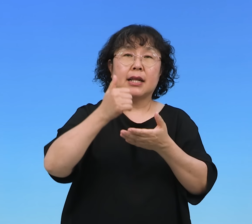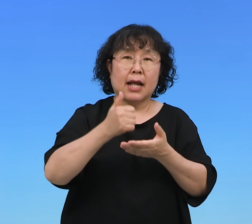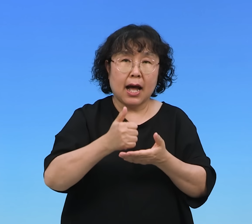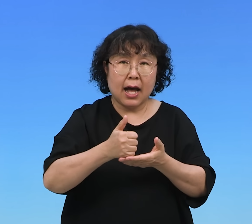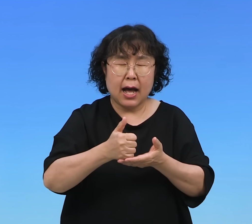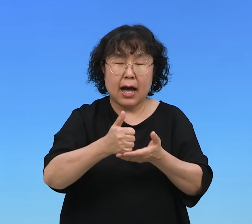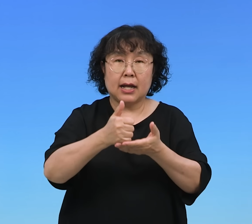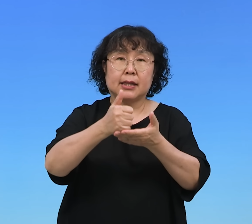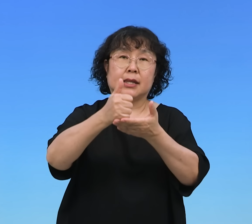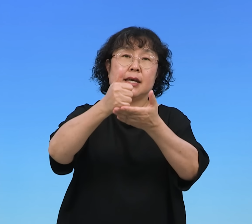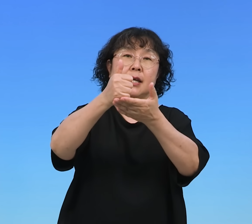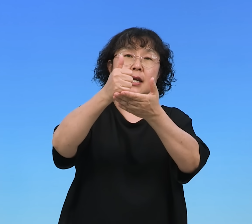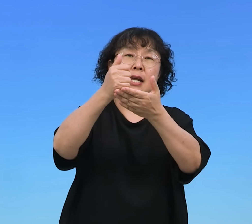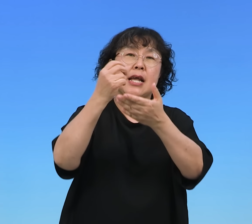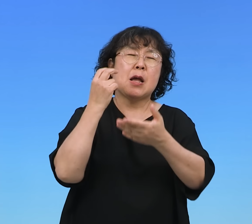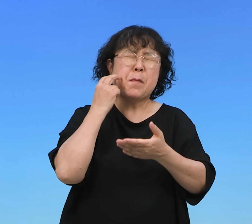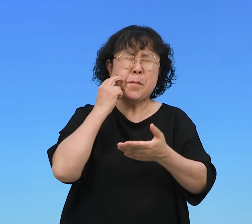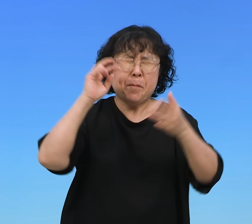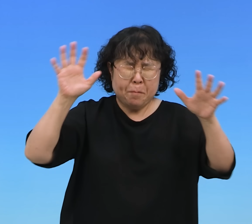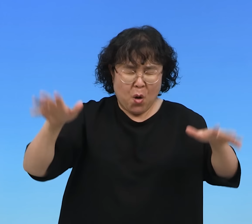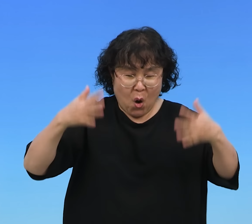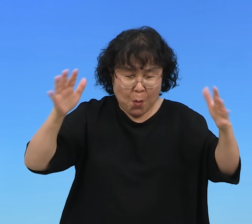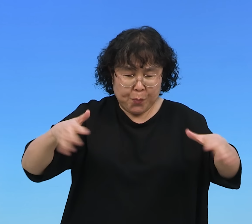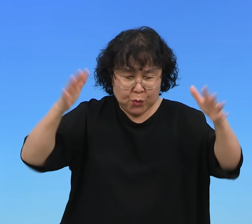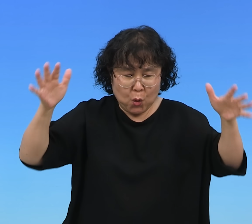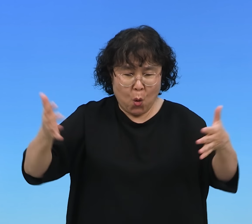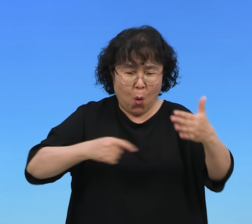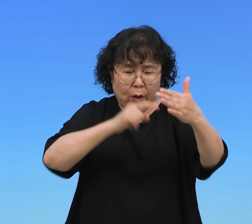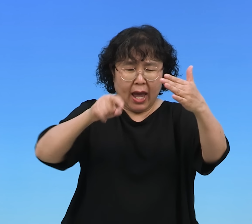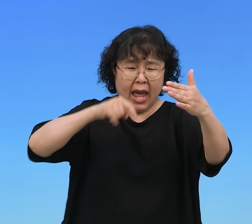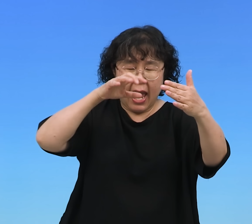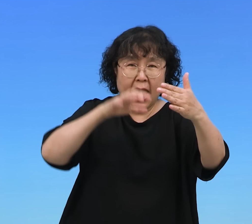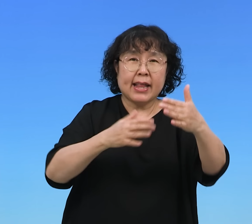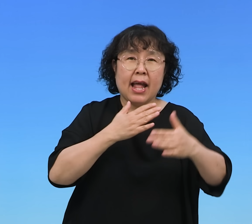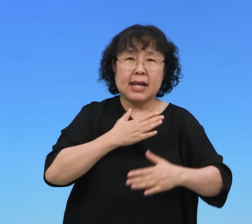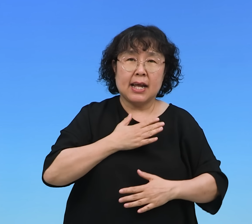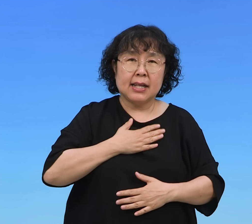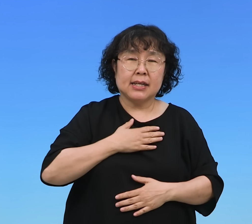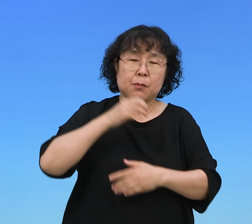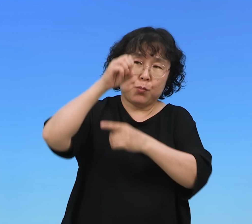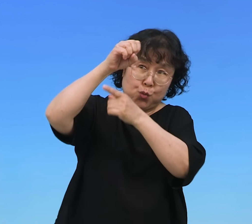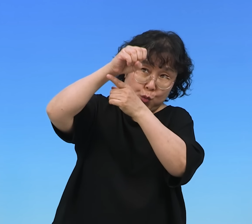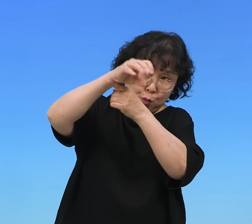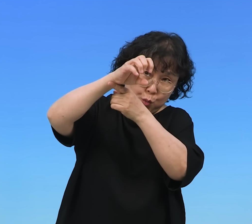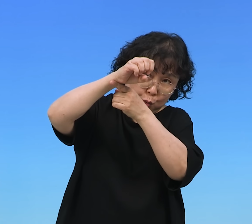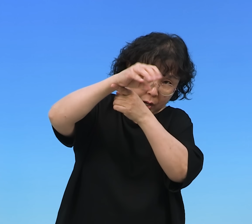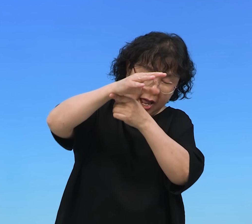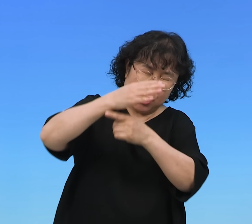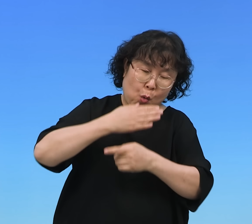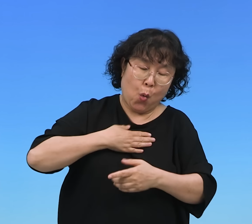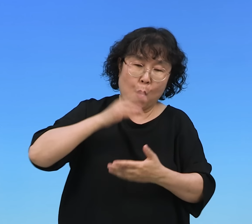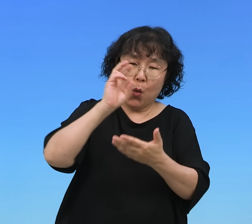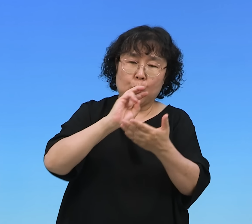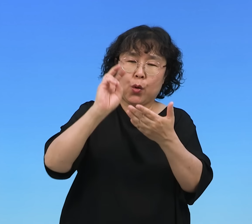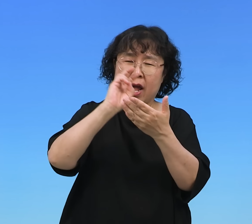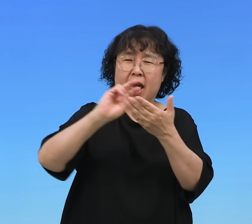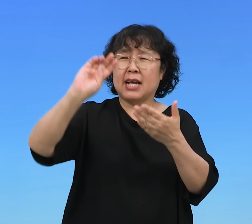여러분 선포하십시오. 폭풍 속에 내 등불, 내 노래시라,